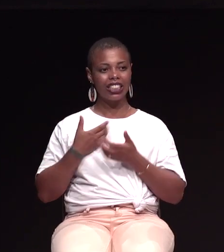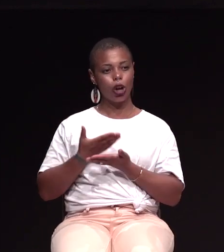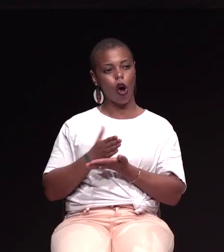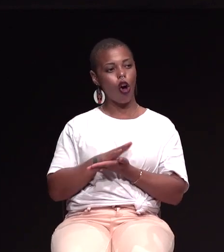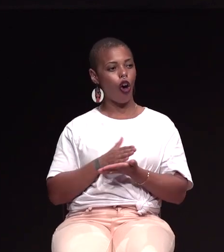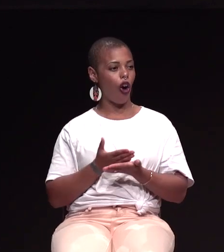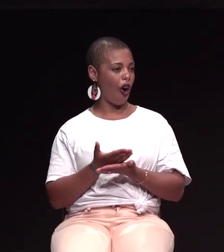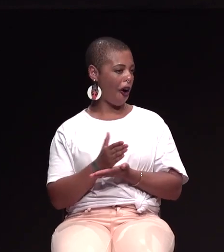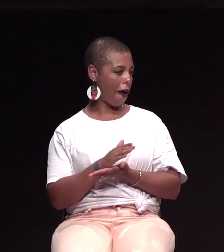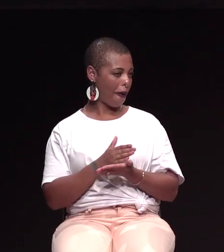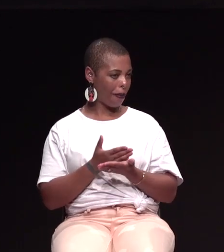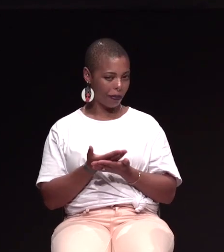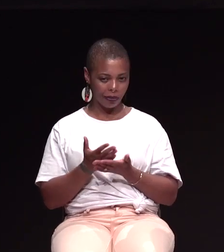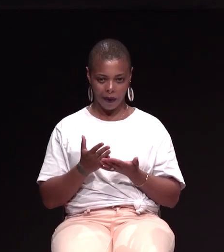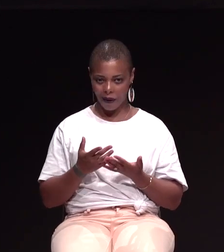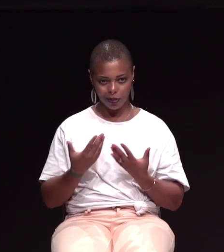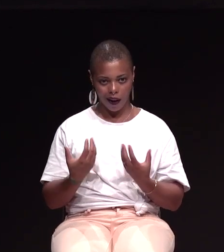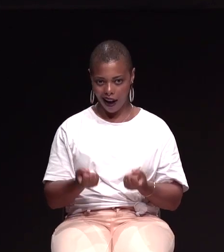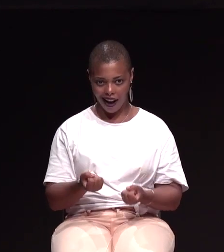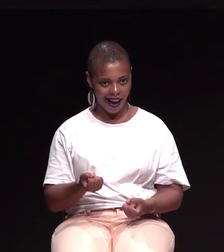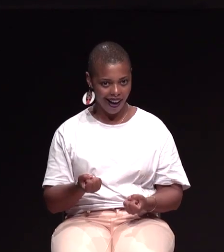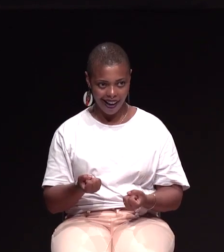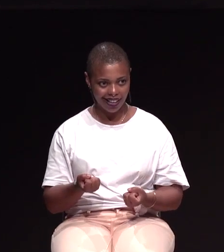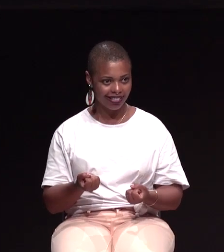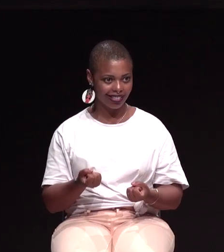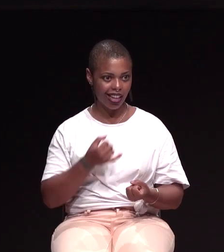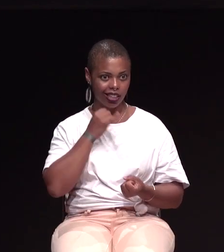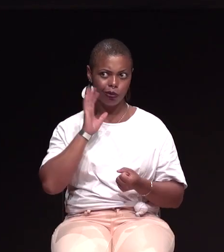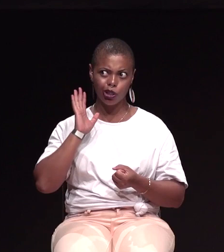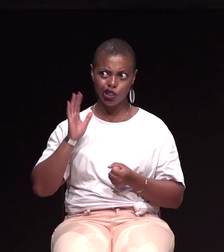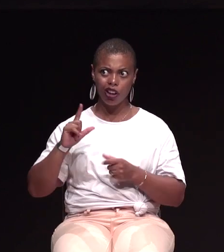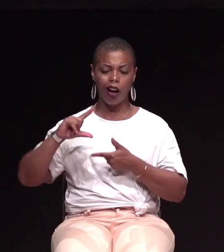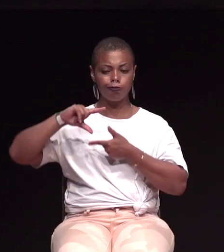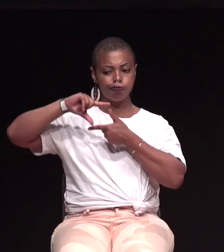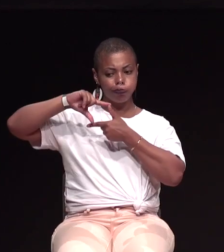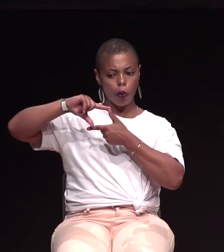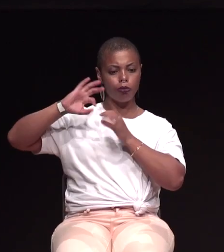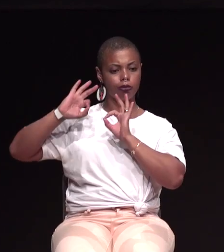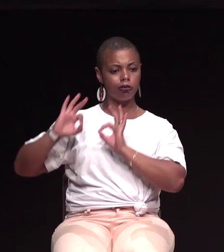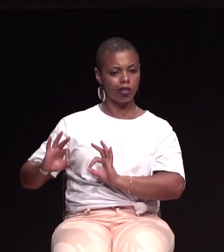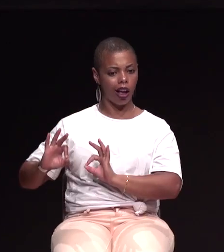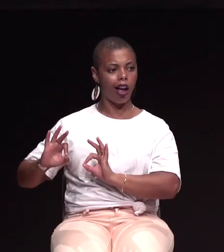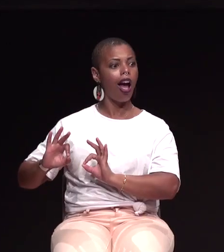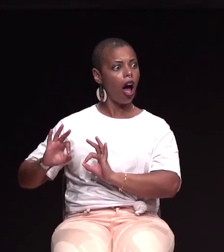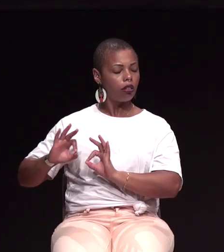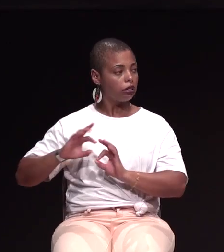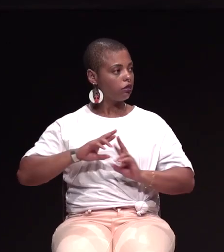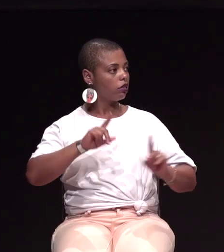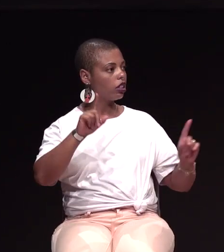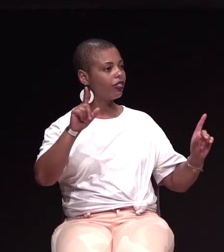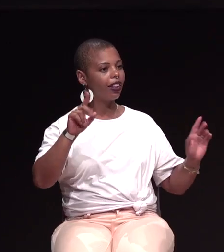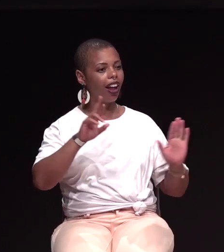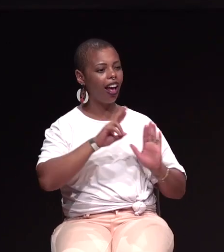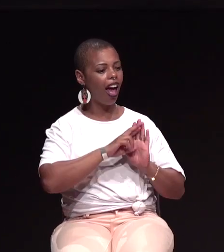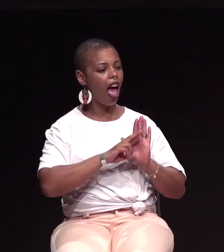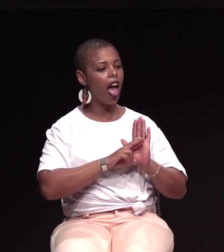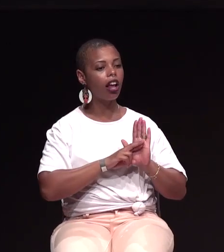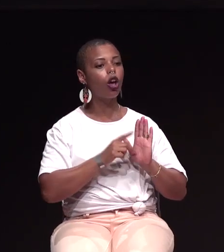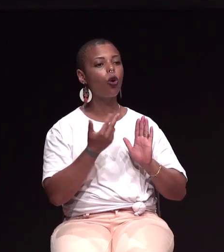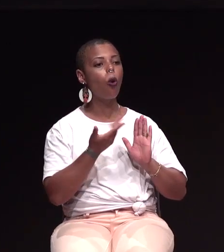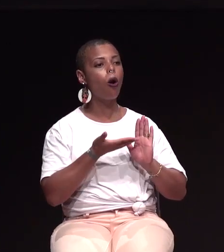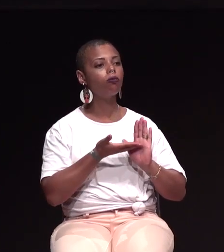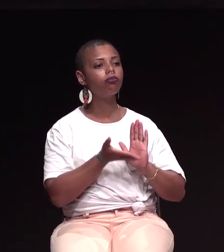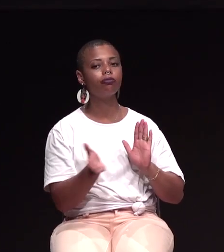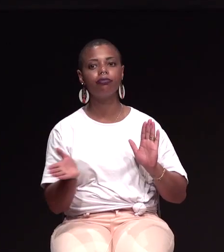das caixinhas pré-estabelecidas, pré-definidas, né? E aí, por